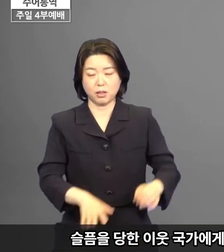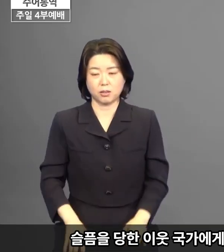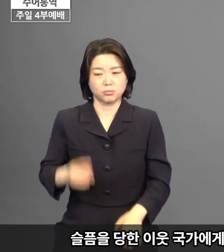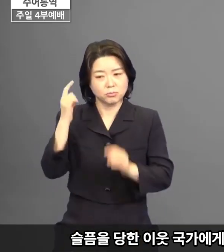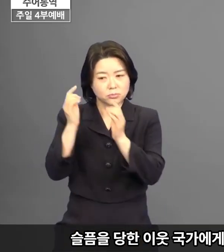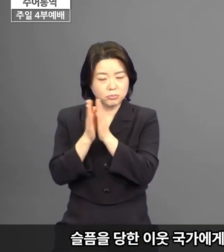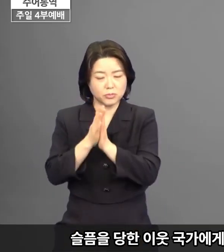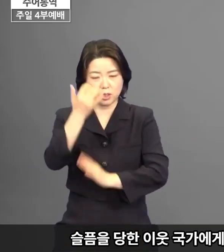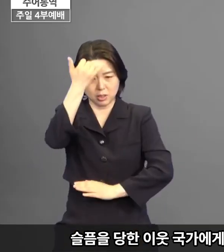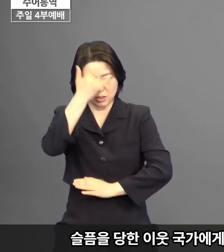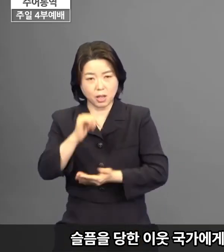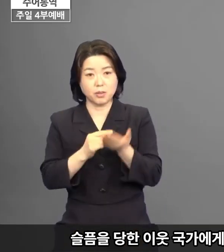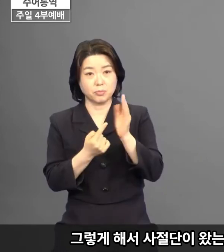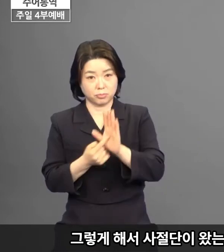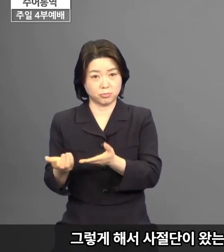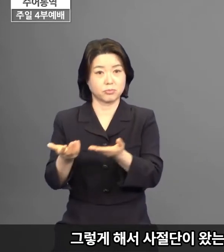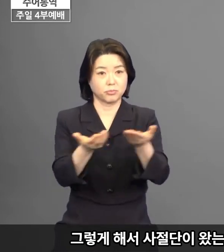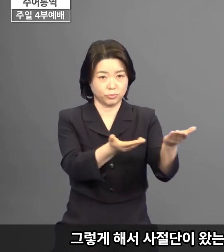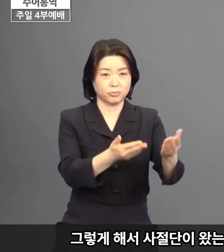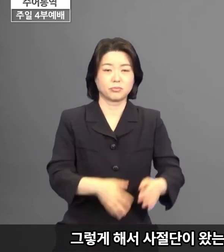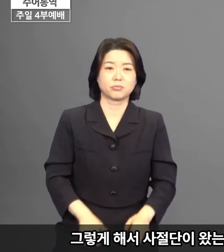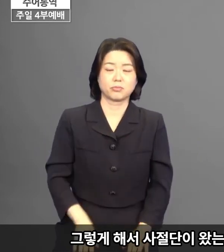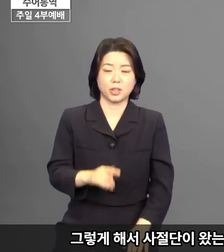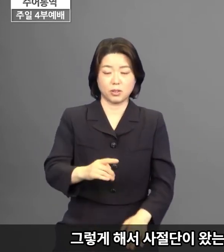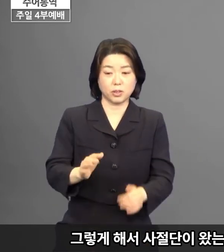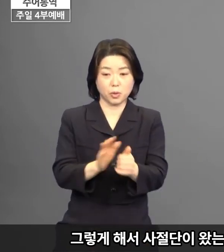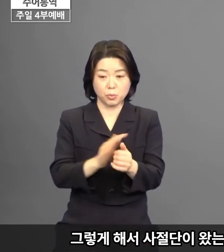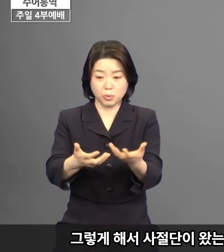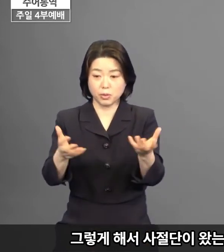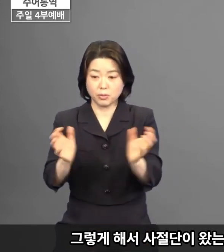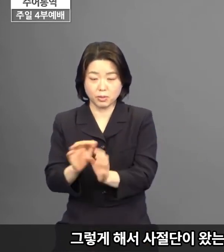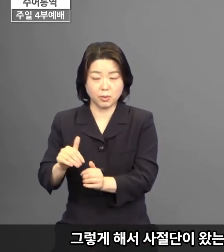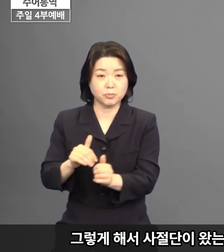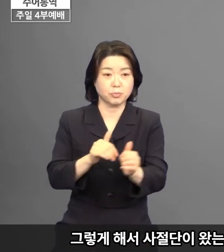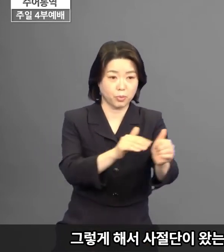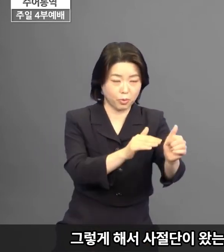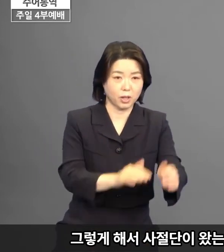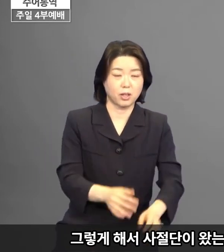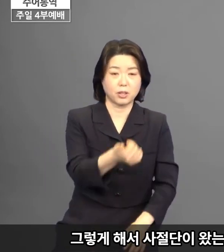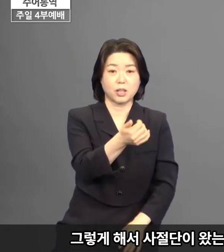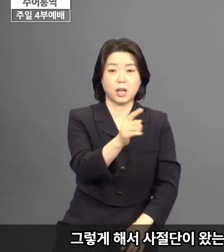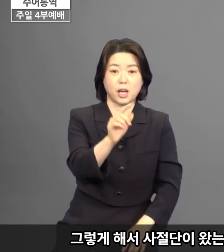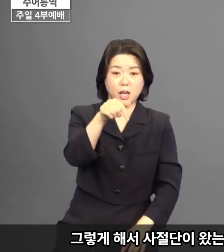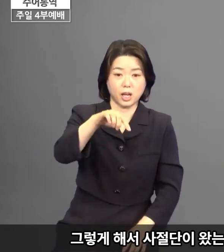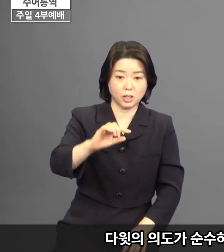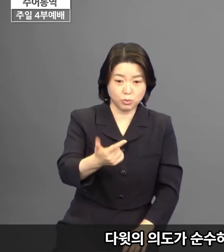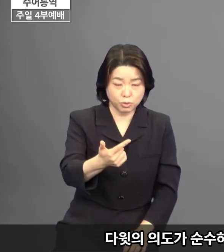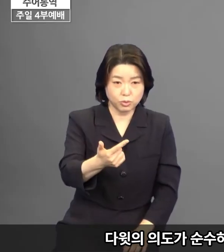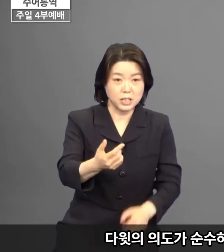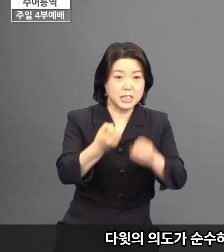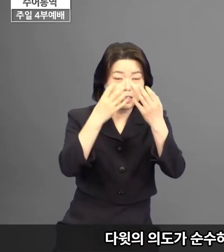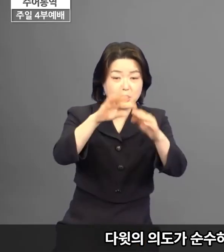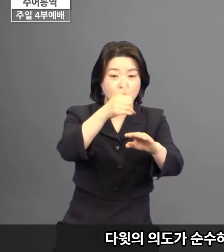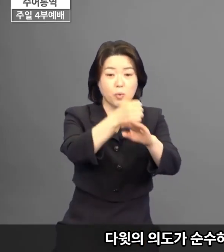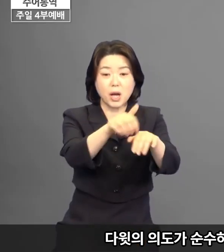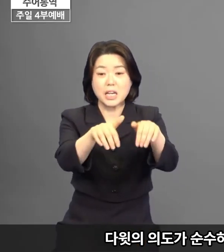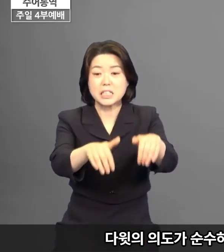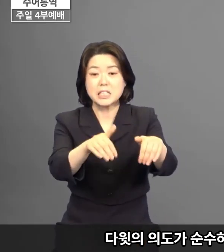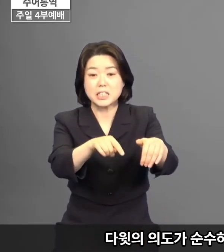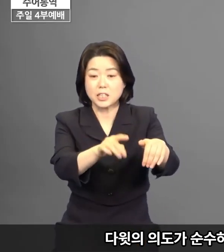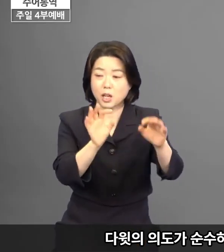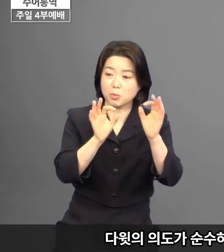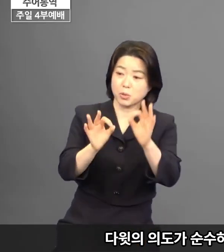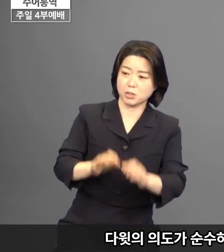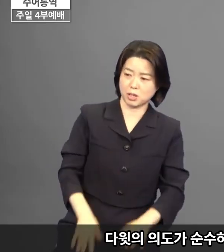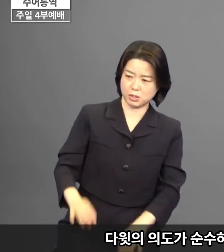나름대로 예의를 표한 것입니다. 자, 그렇게 해서 사절단이 왔는데 이 한온의 신하들이 보기에는 다윗의 의도가